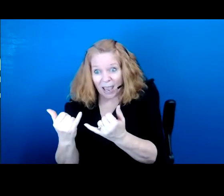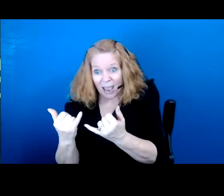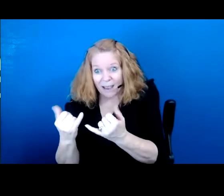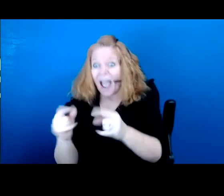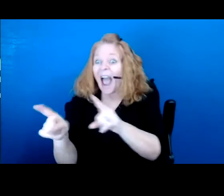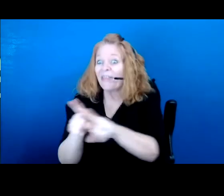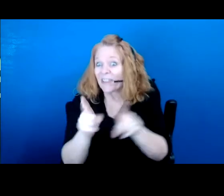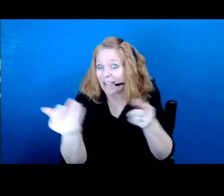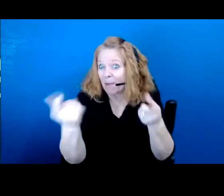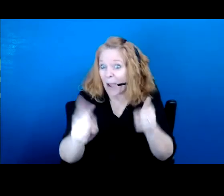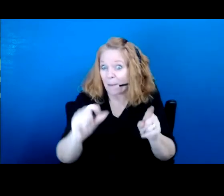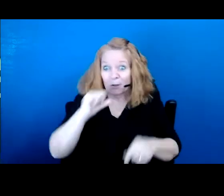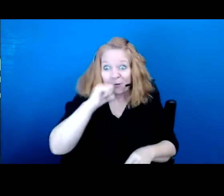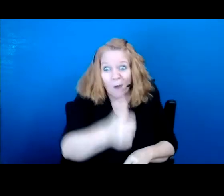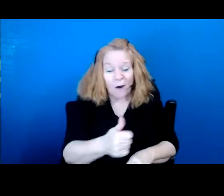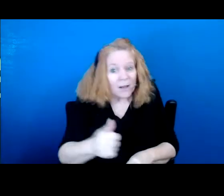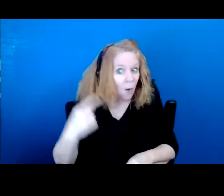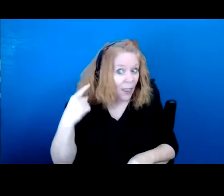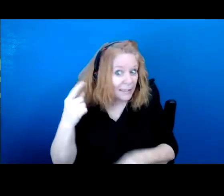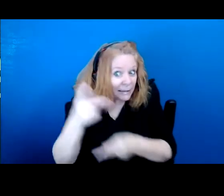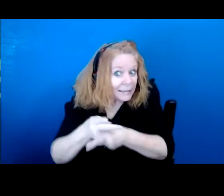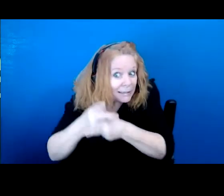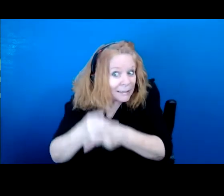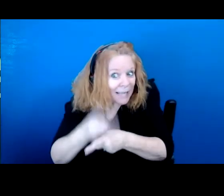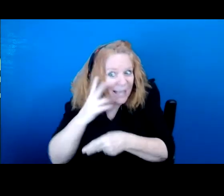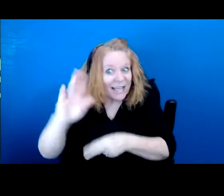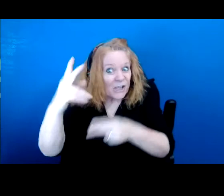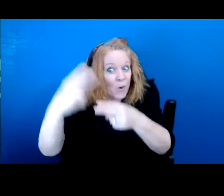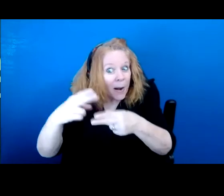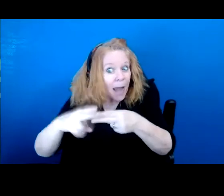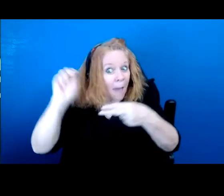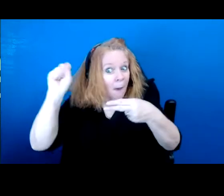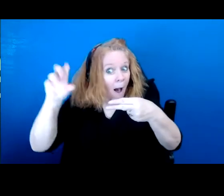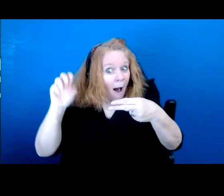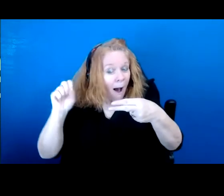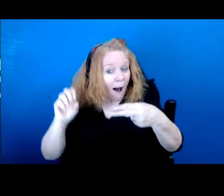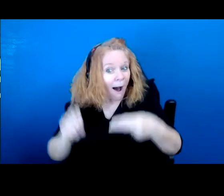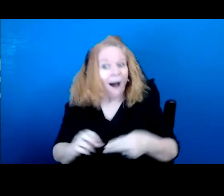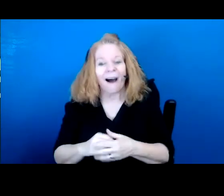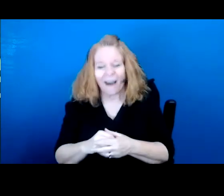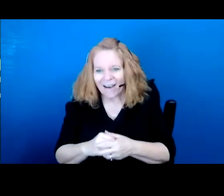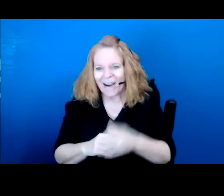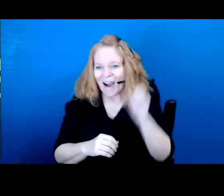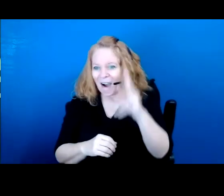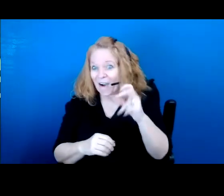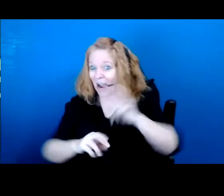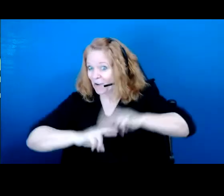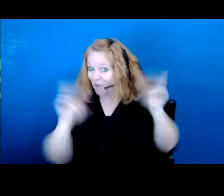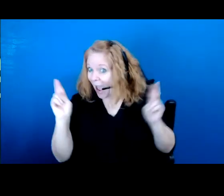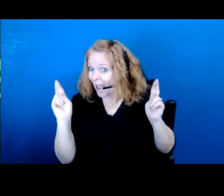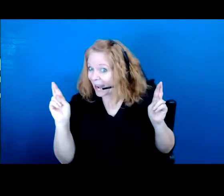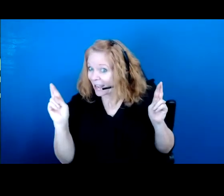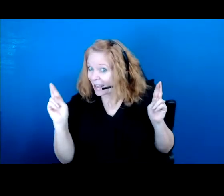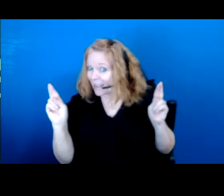un grupo al comienzo un grupo al final y lo mismo mañana suponga mucha atención para cuando les toque